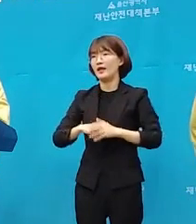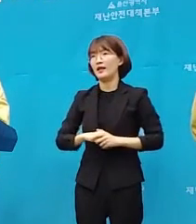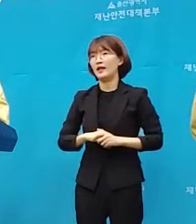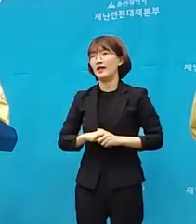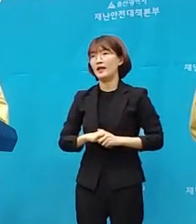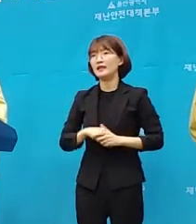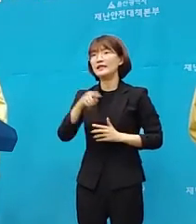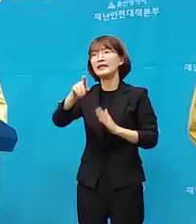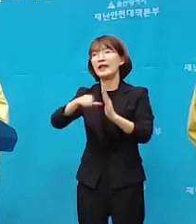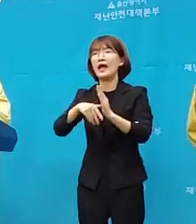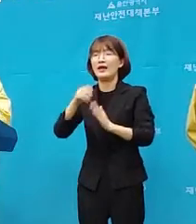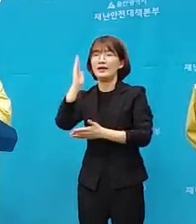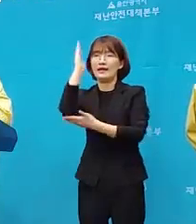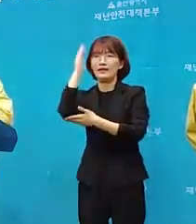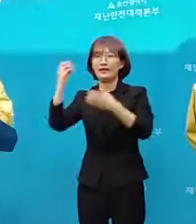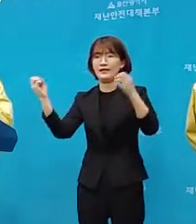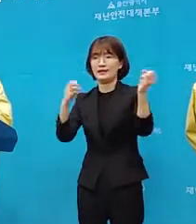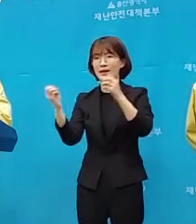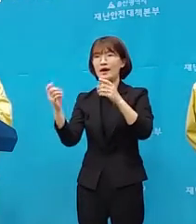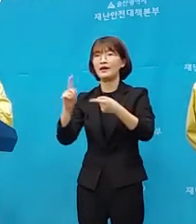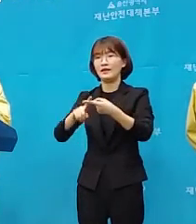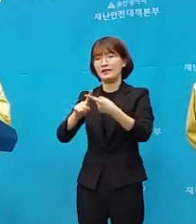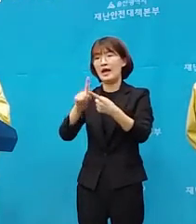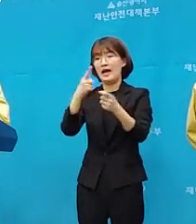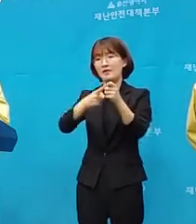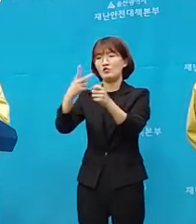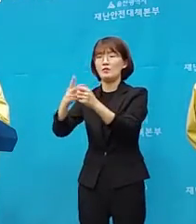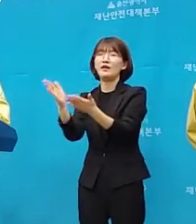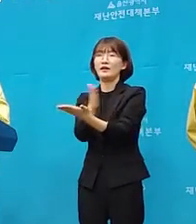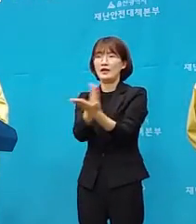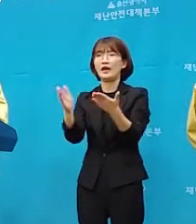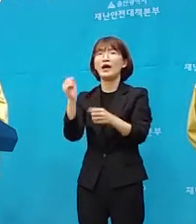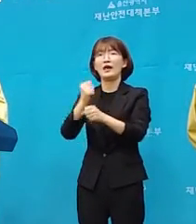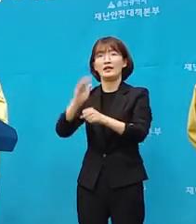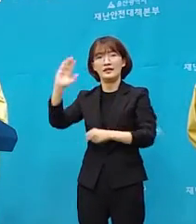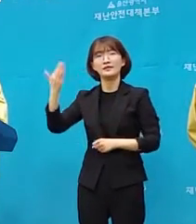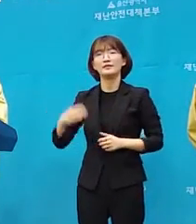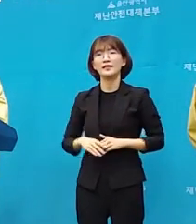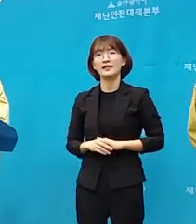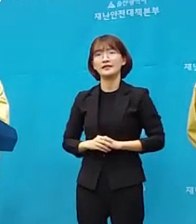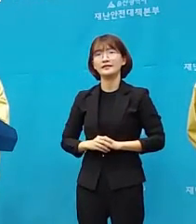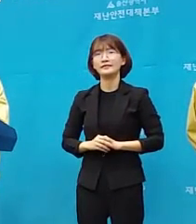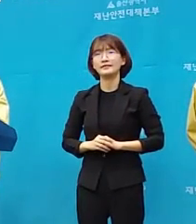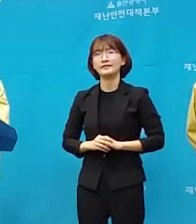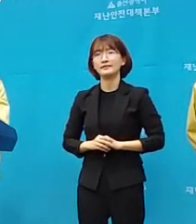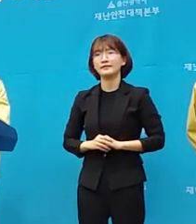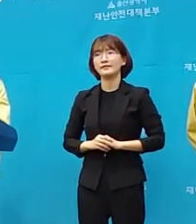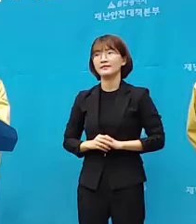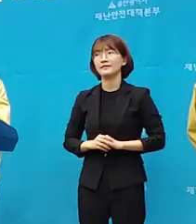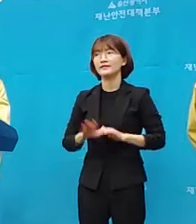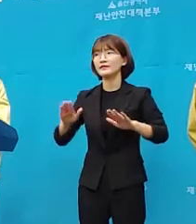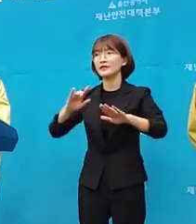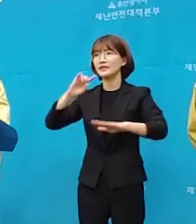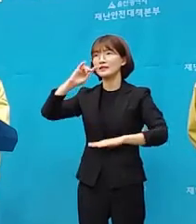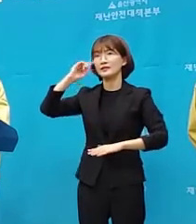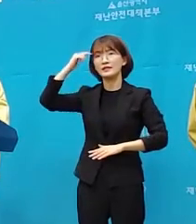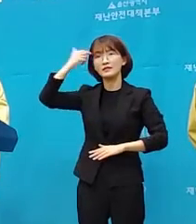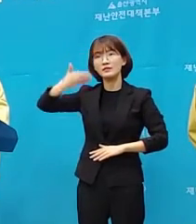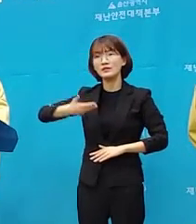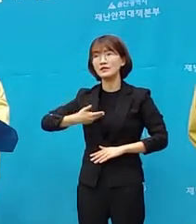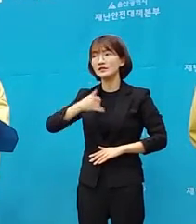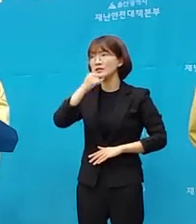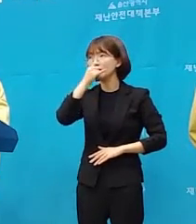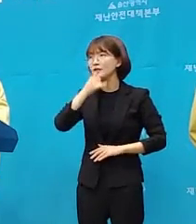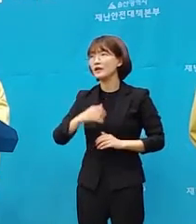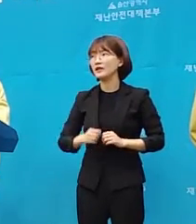임시회의에서 또 통과시키기로 이렇게 두 번으로 가르게 된 것입니다. 예. 네, 다른 질문 계신